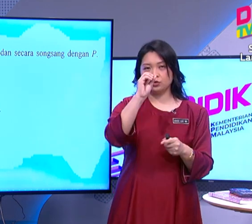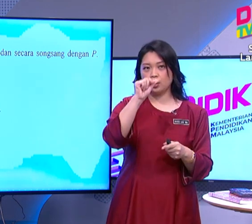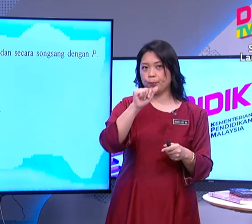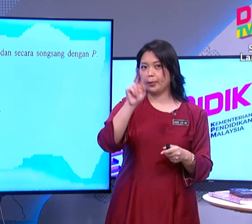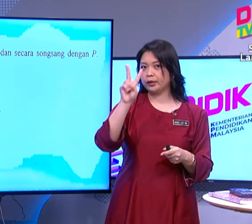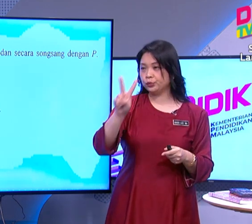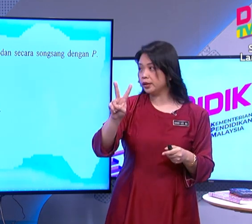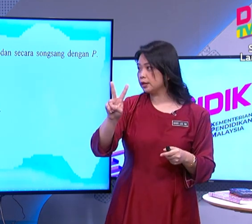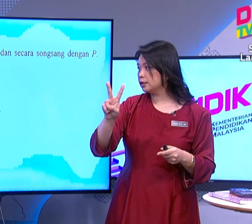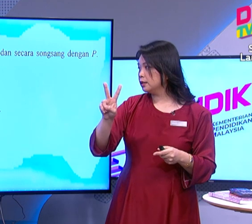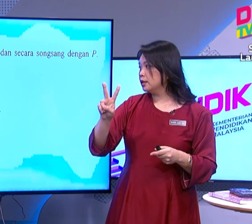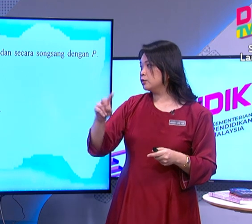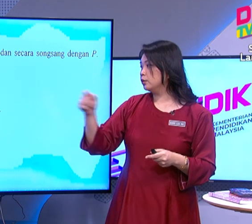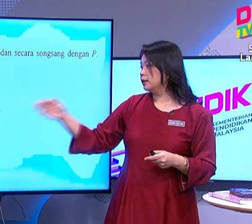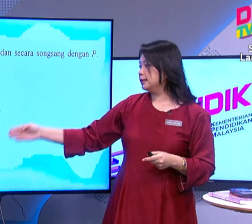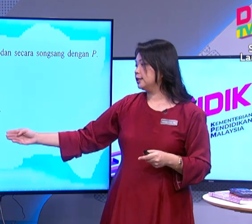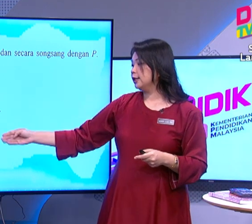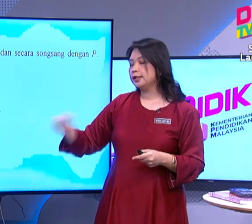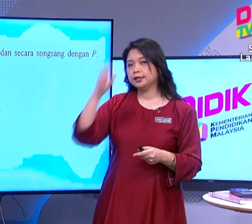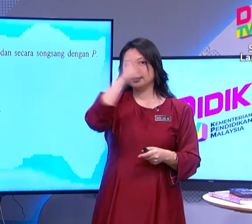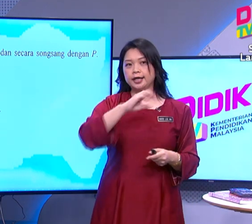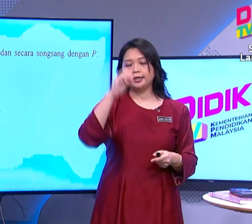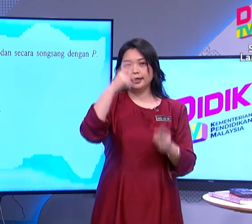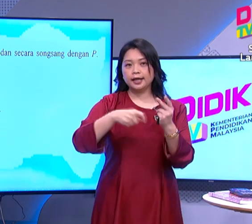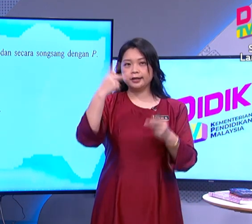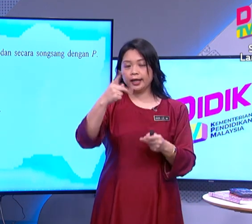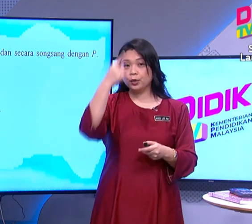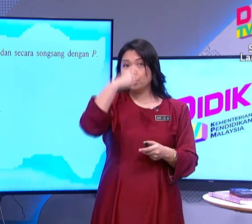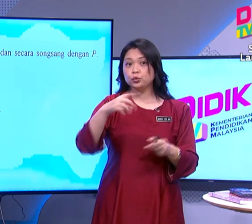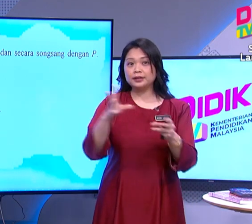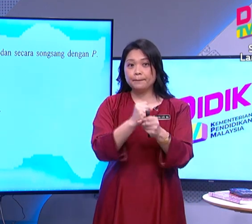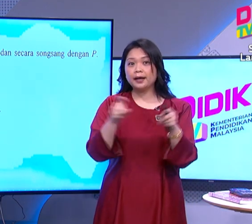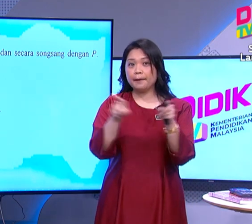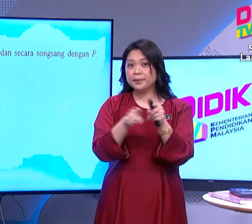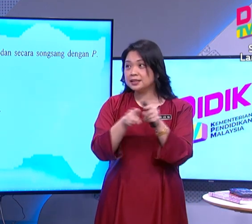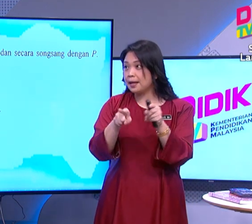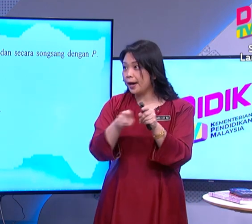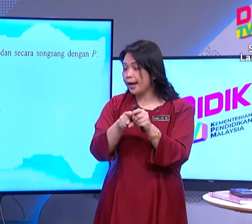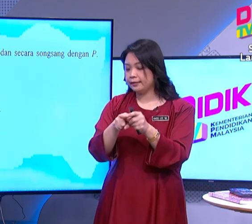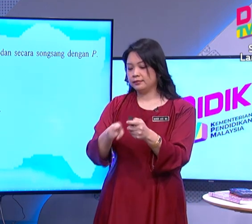0 peran2 suhu disini kita cari nilai cake untuk dapatkan pesamaan